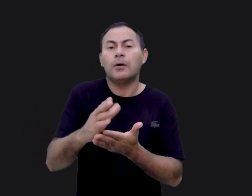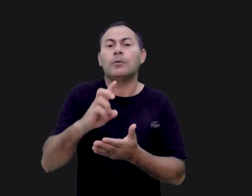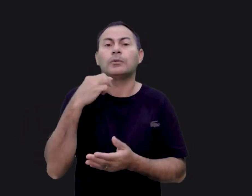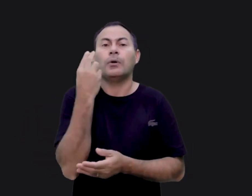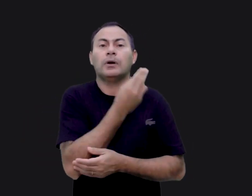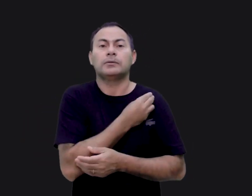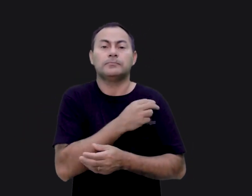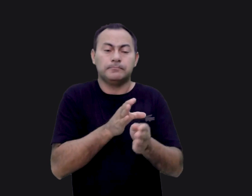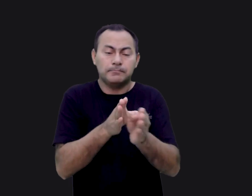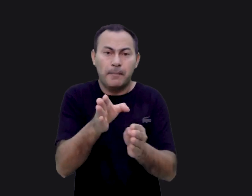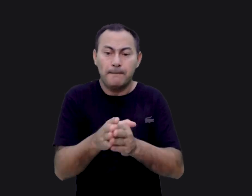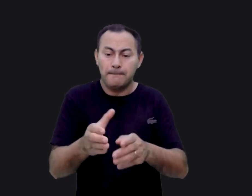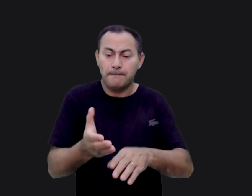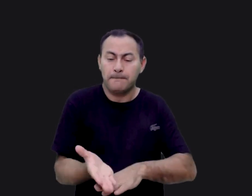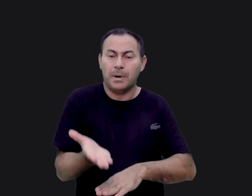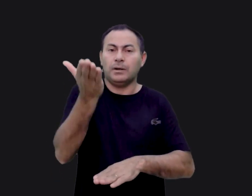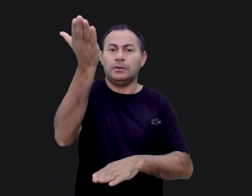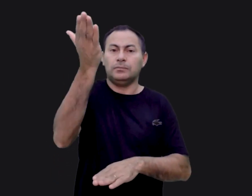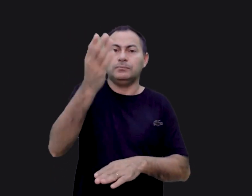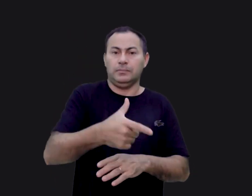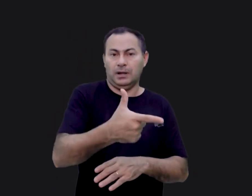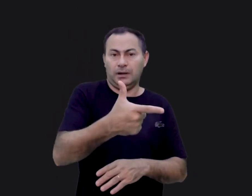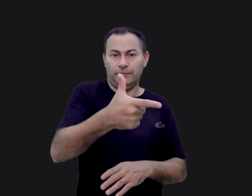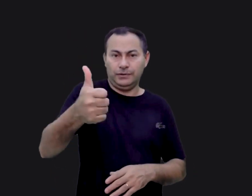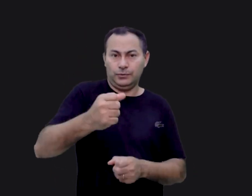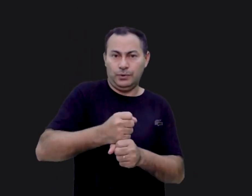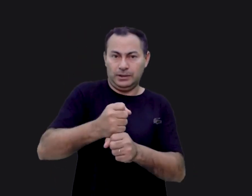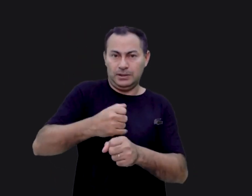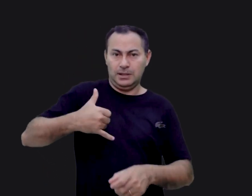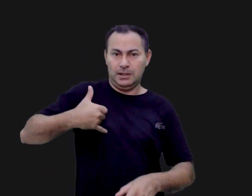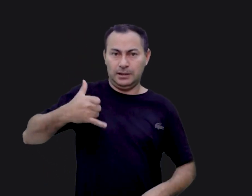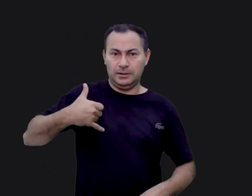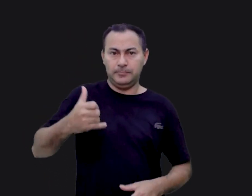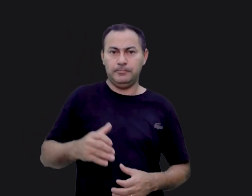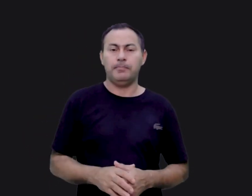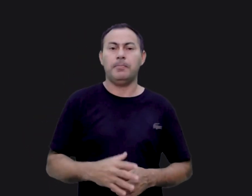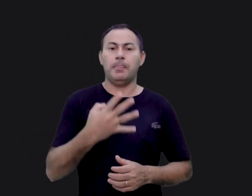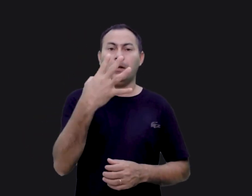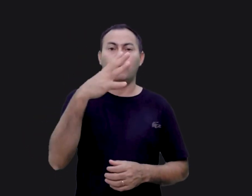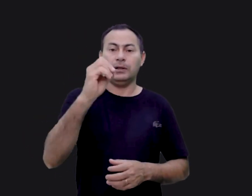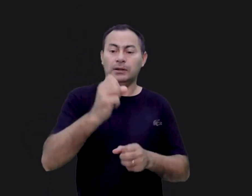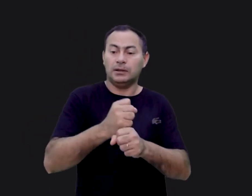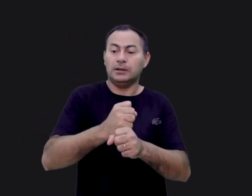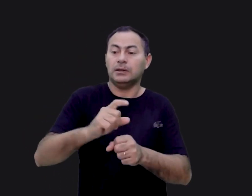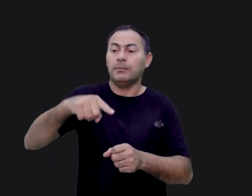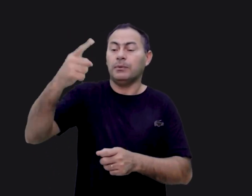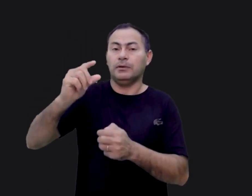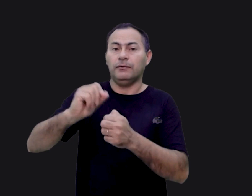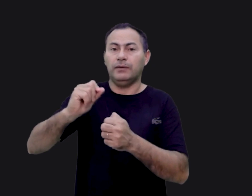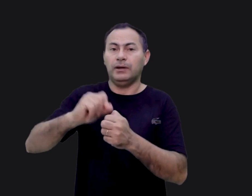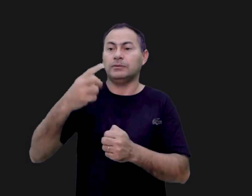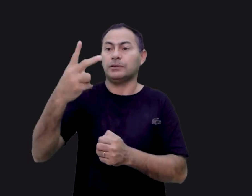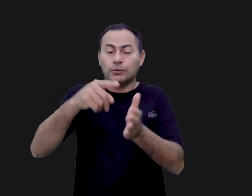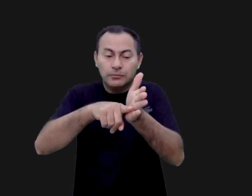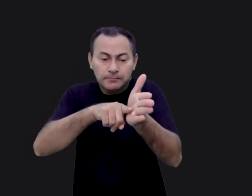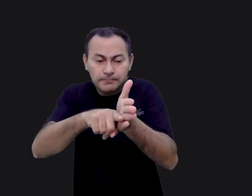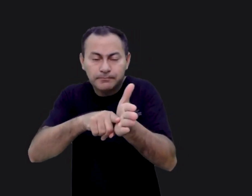que vem o nosso conceito de maioridade aos 21 anos. 40 anos depois, foi realizado o segundo